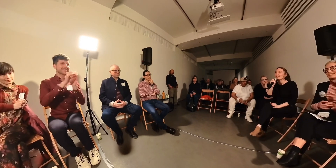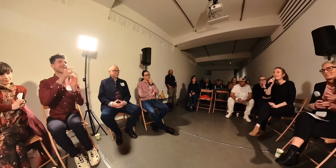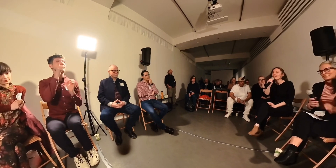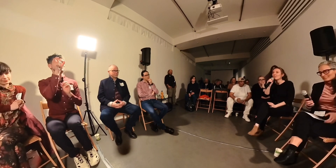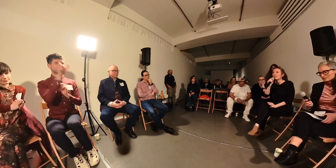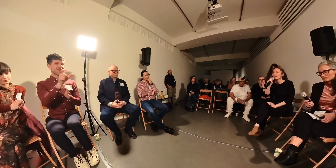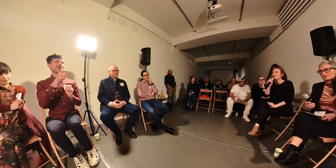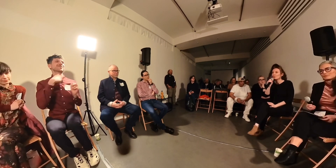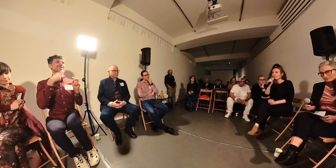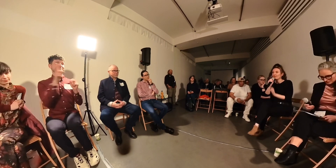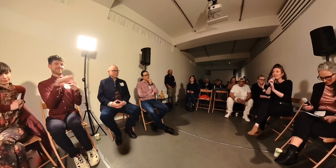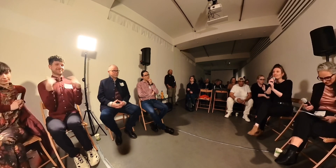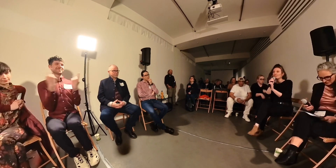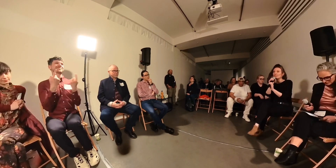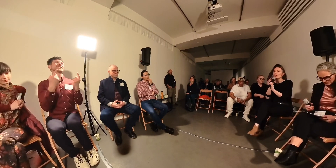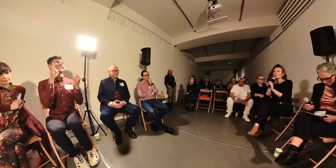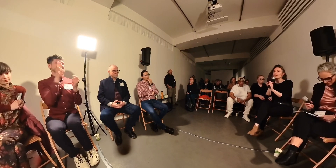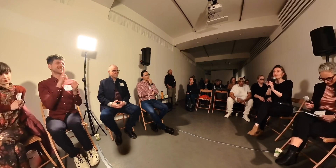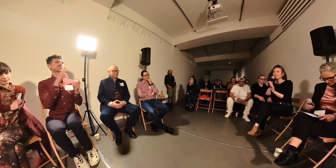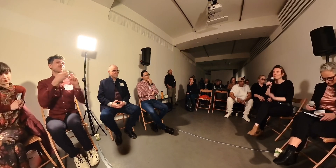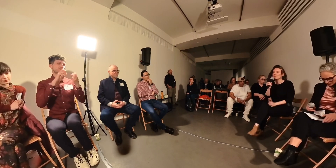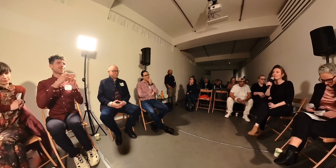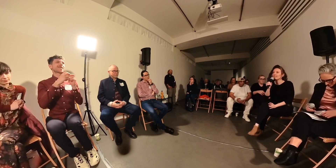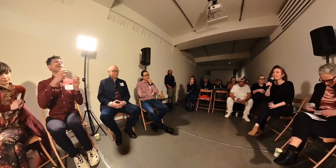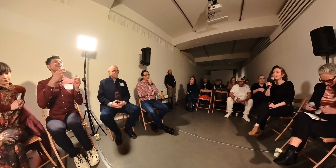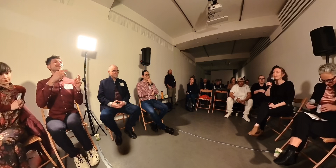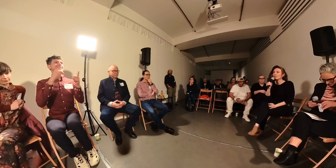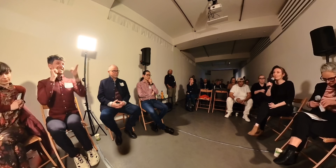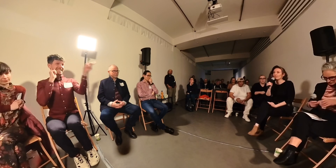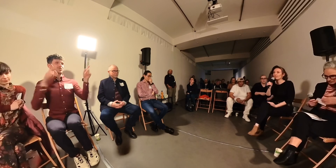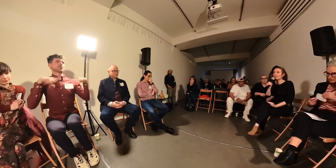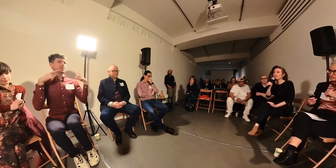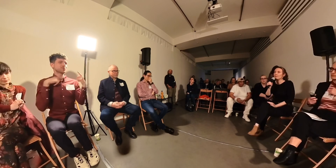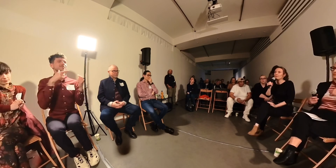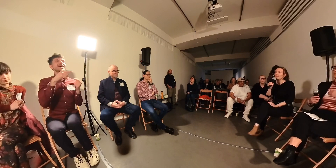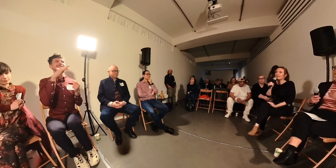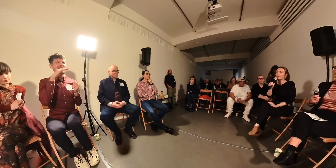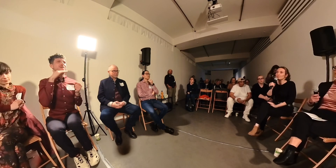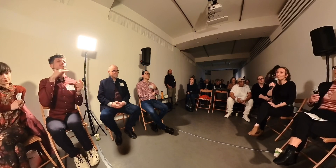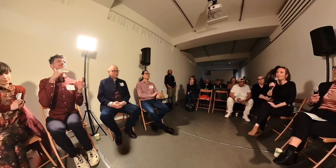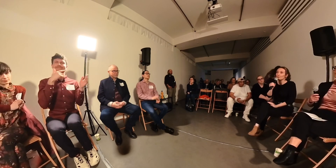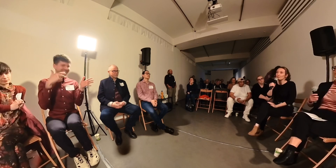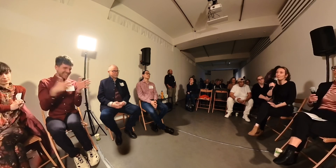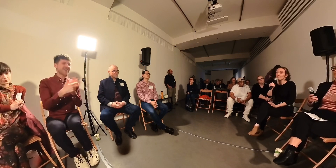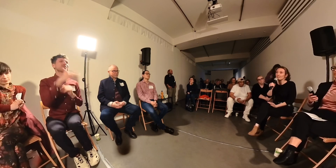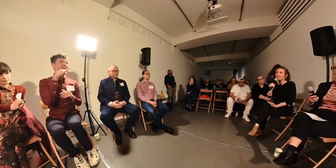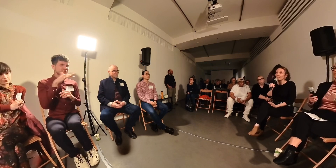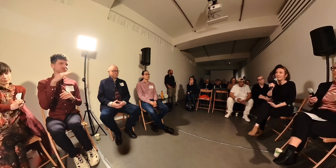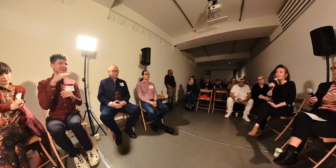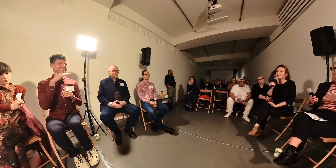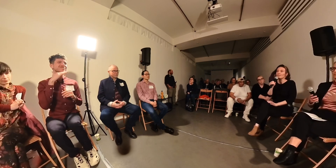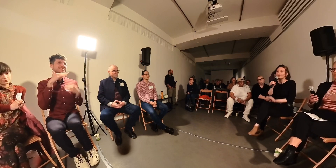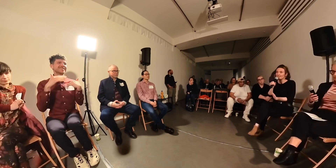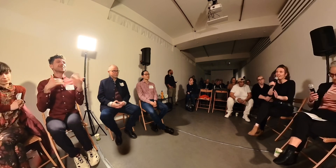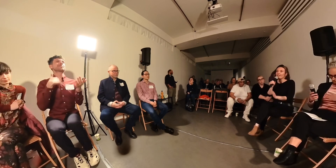Já na tebe navážu, jestli můžu. Ty jsi říkala o tom, jaké se používají terminologicky a můžou být pro někoho